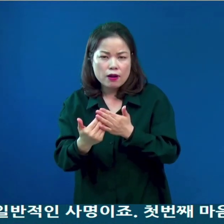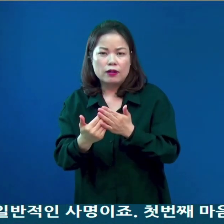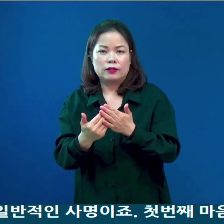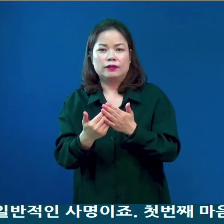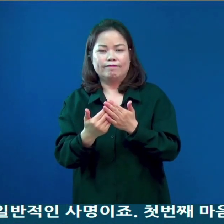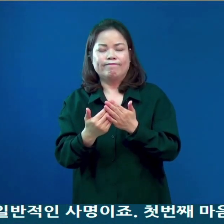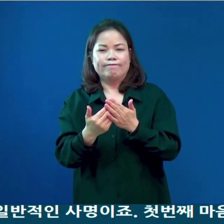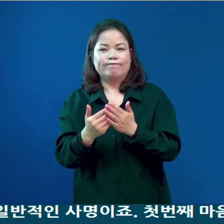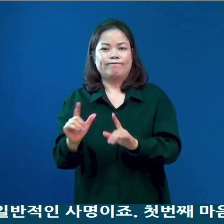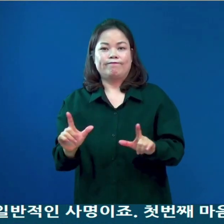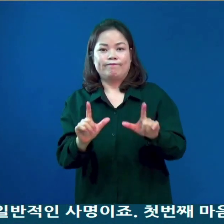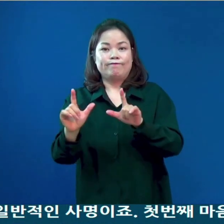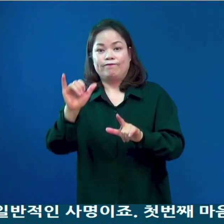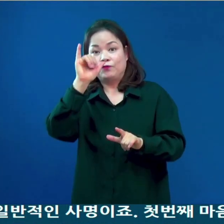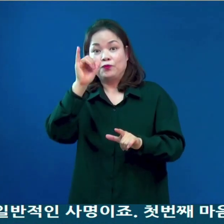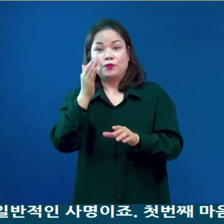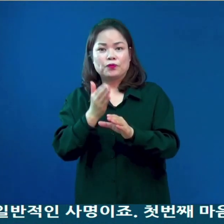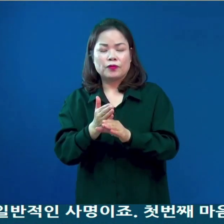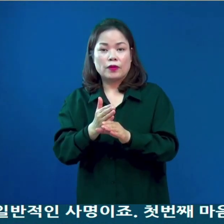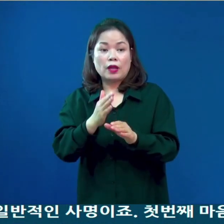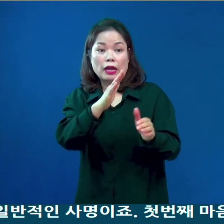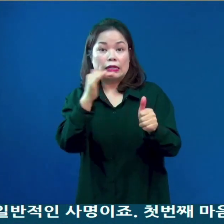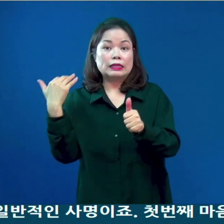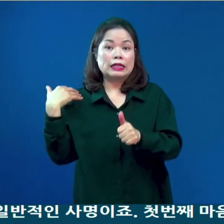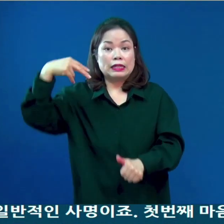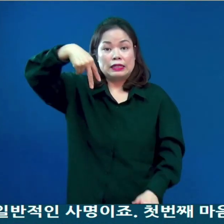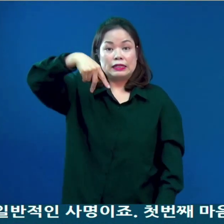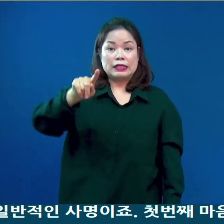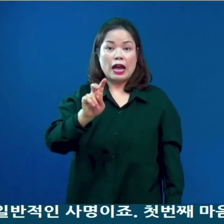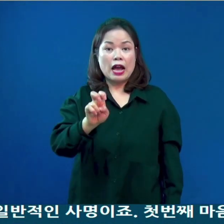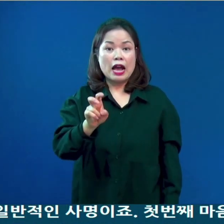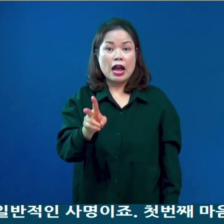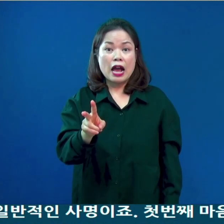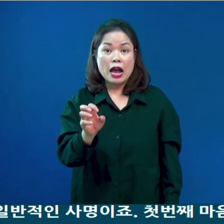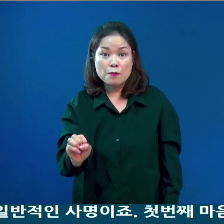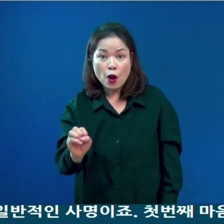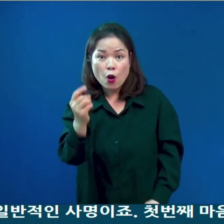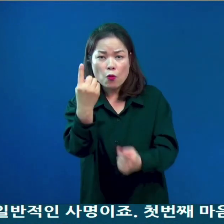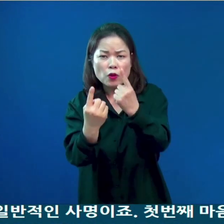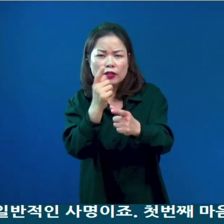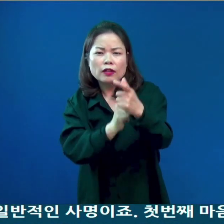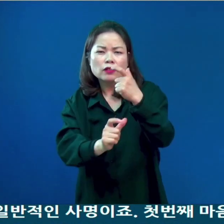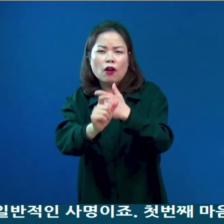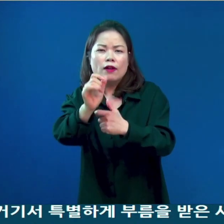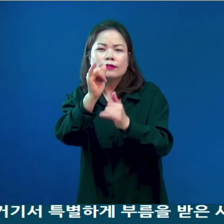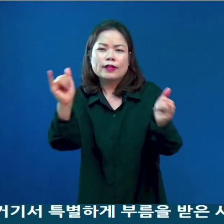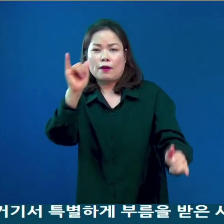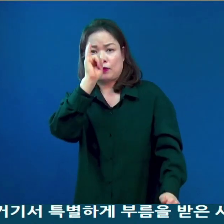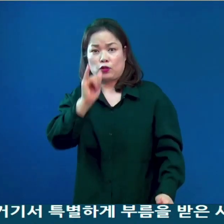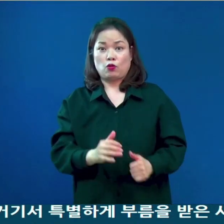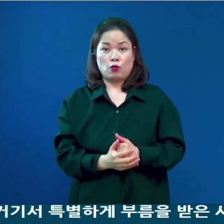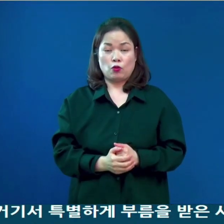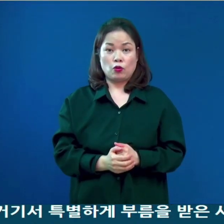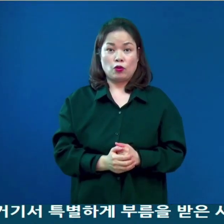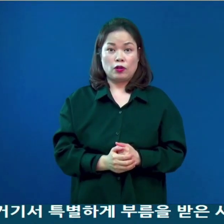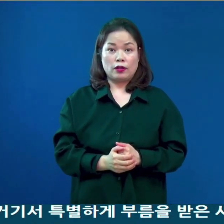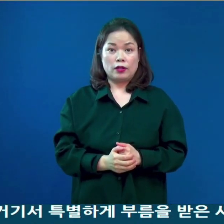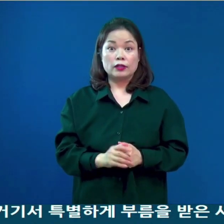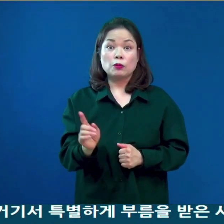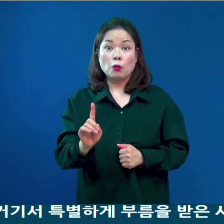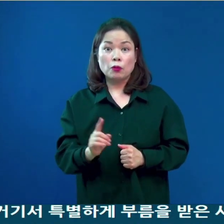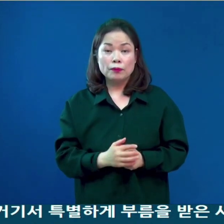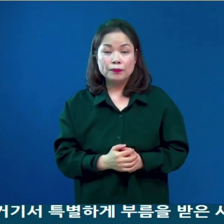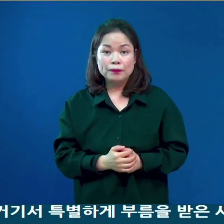왔습니다. 사명이에요. 근데 제가 보니까 사명보다 더한 사람이 있더라고요.